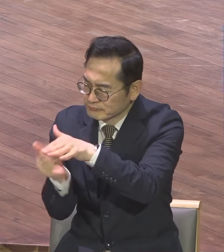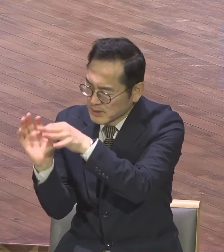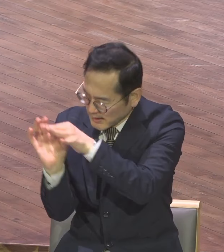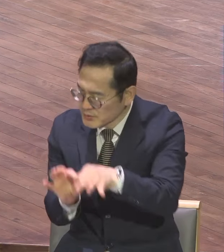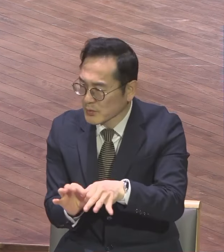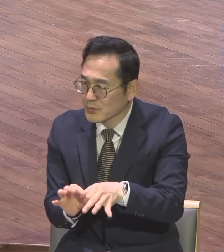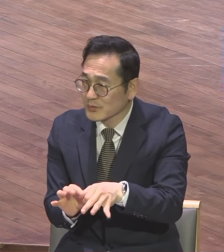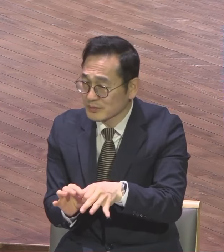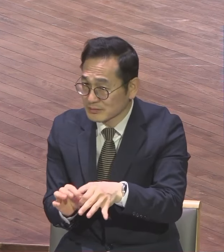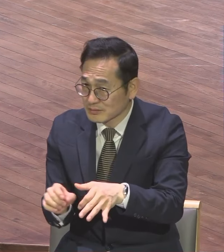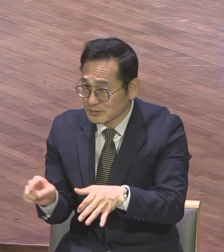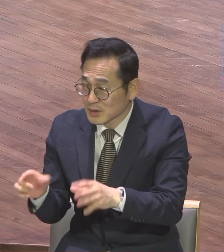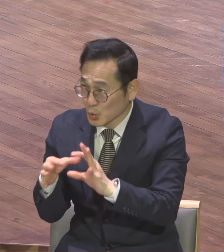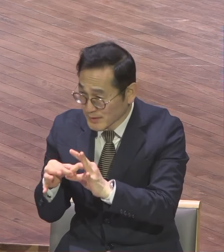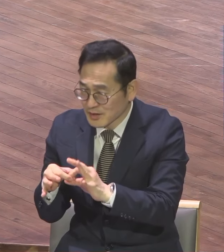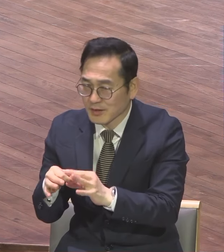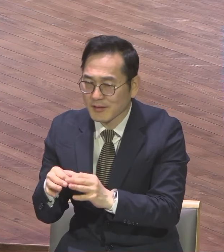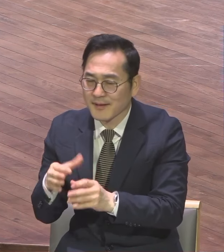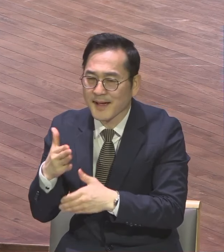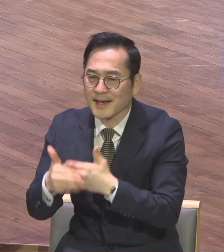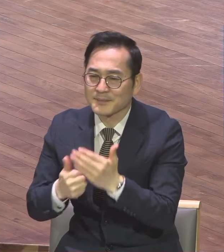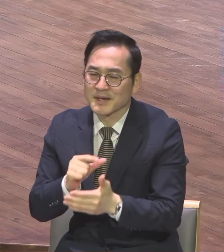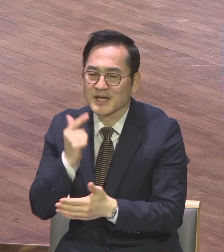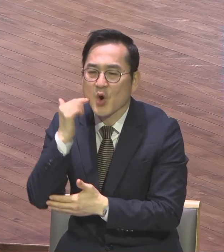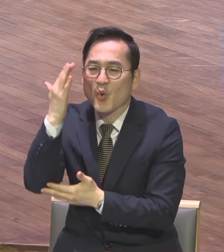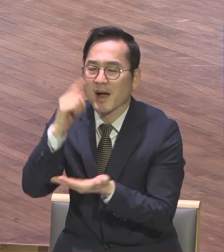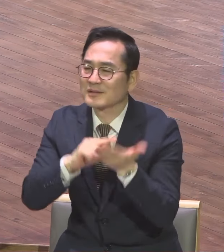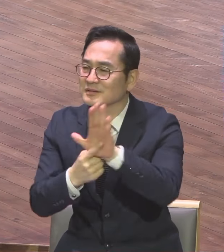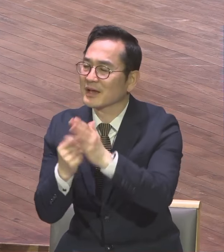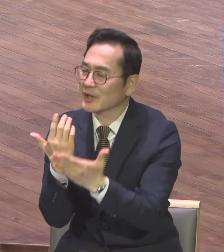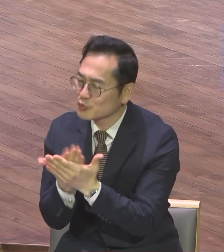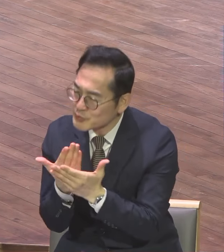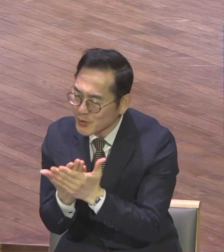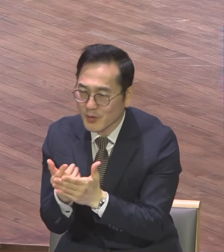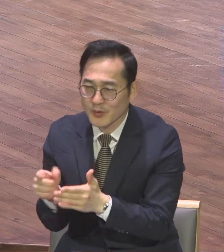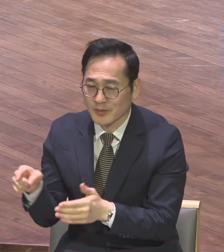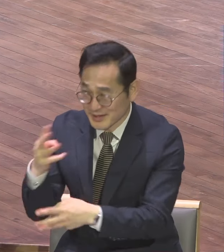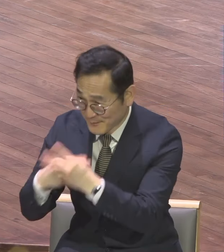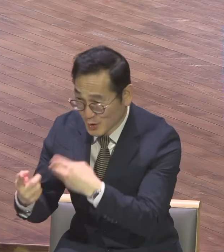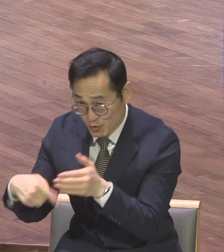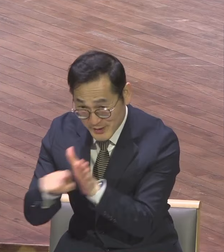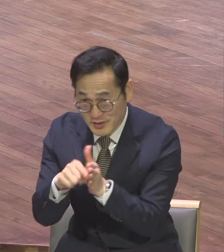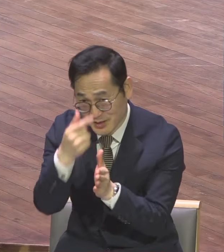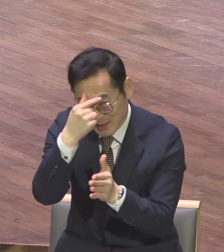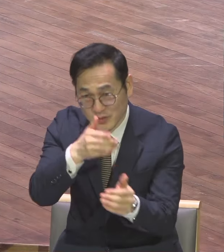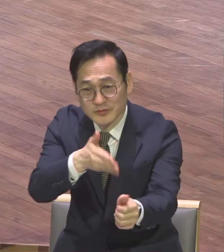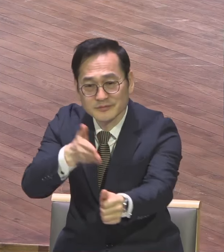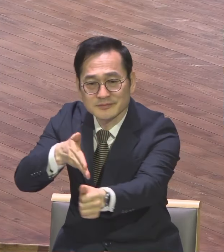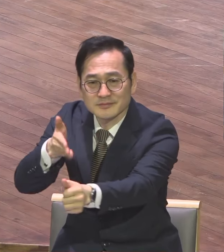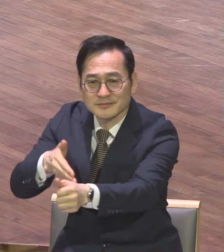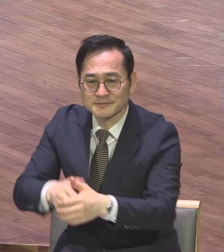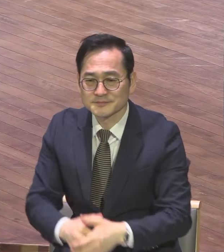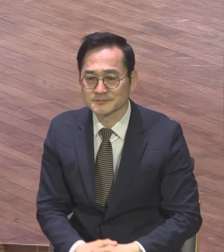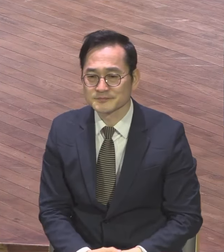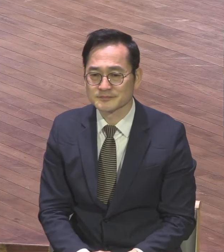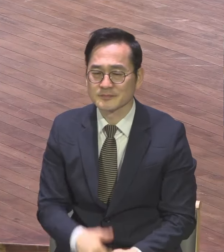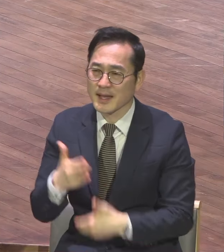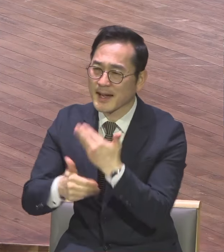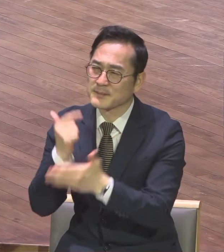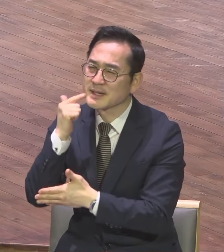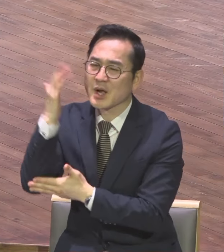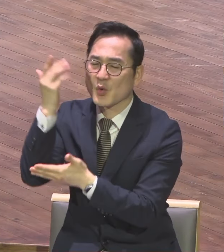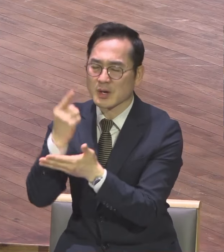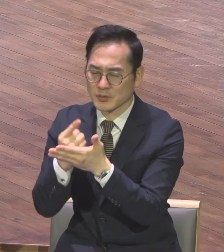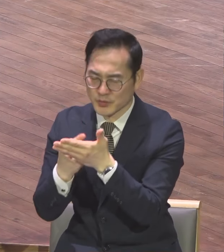세계적인 인물들 많이 나올 수 있도록 우리 렘넌트를 위해서 기도해 주시길 바랍니다. 하나님의